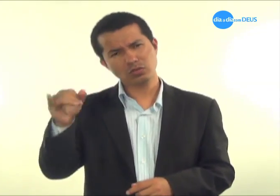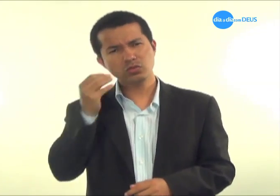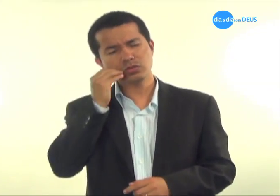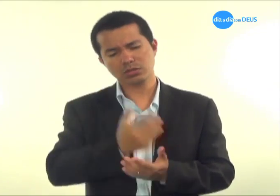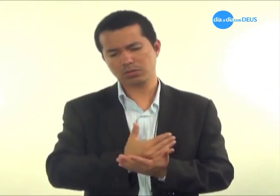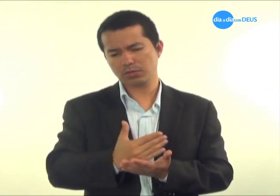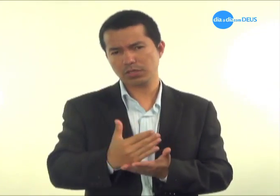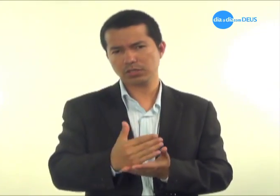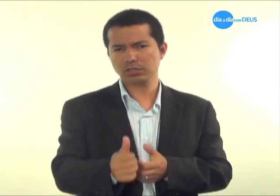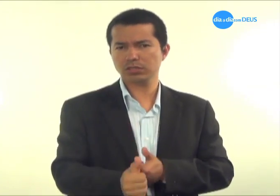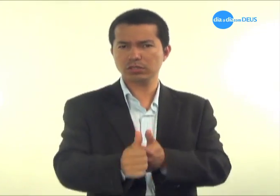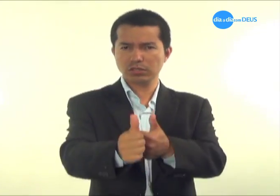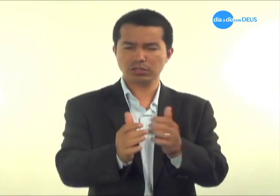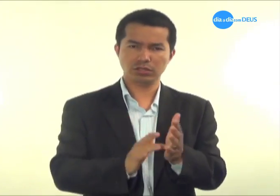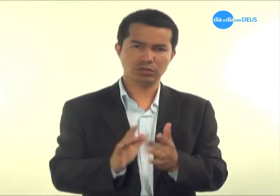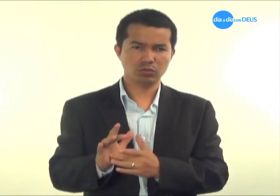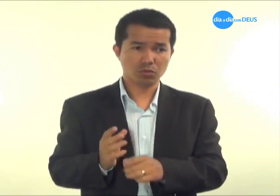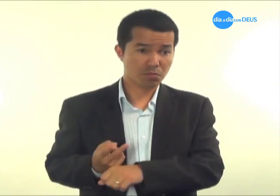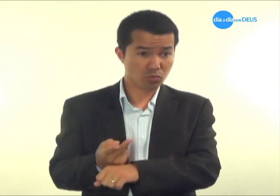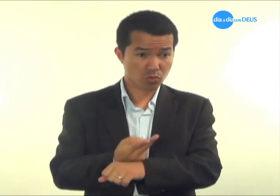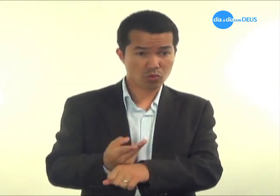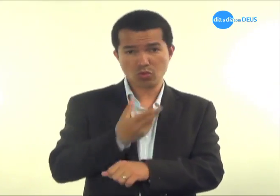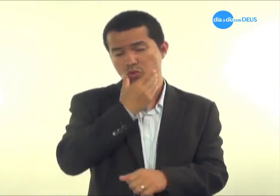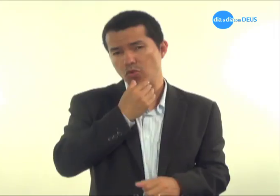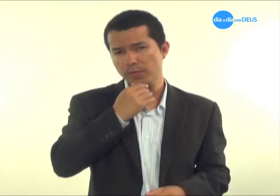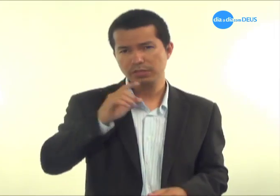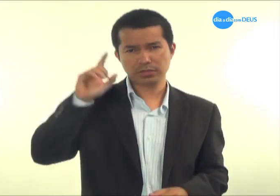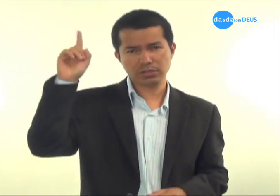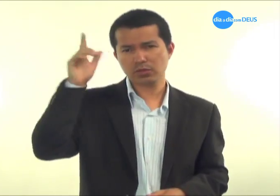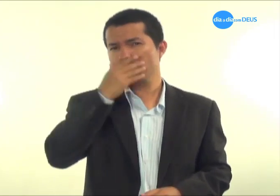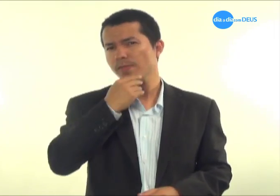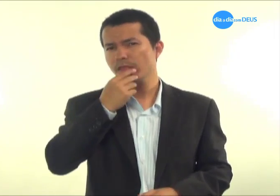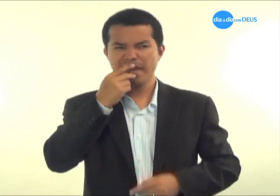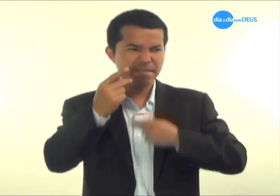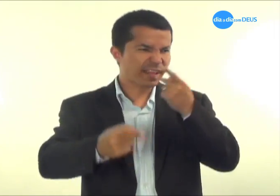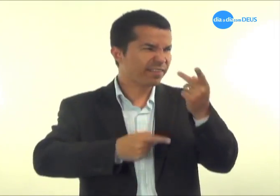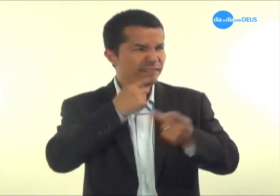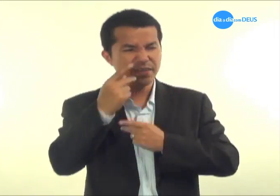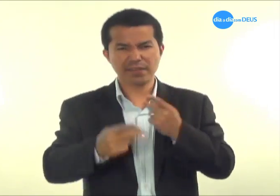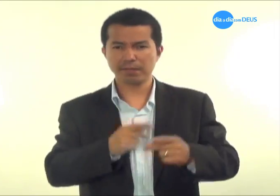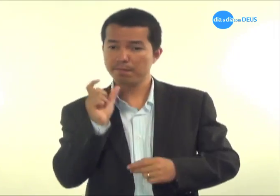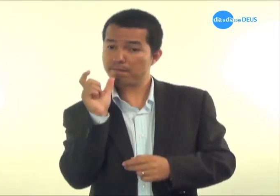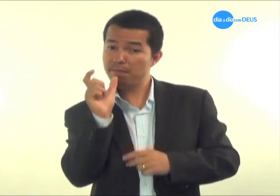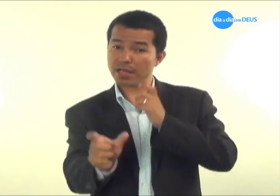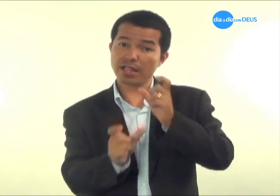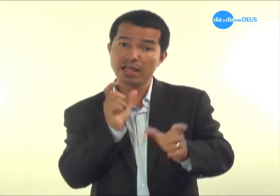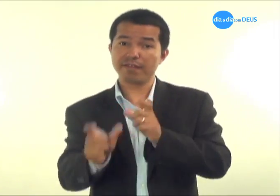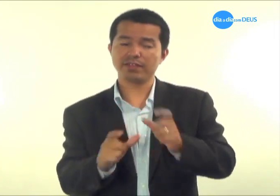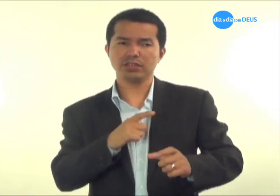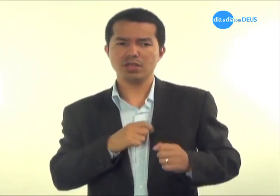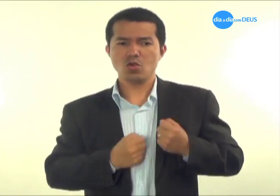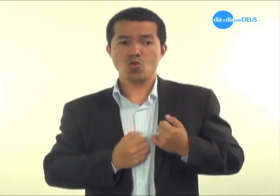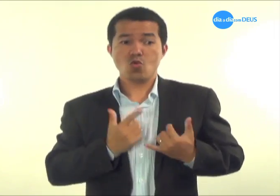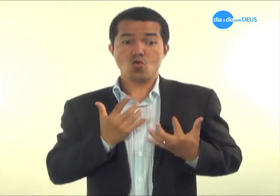a Jesus, ele estava buscando o homem de Deus, o homem que falava palavras que ardiam o coração, o homem